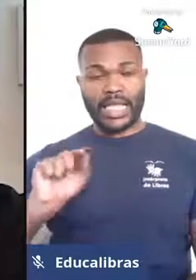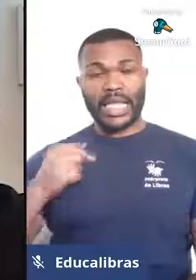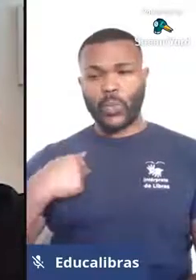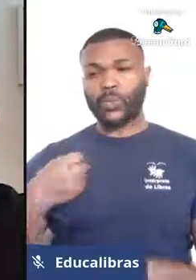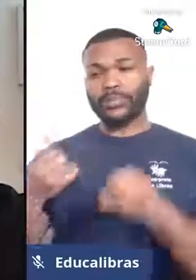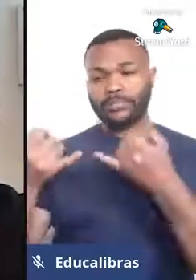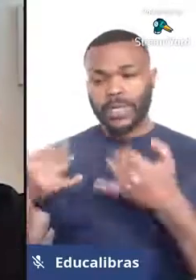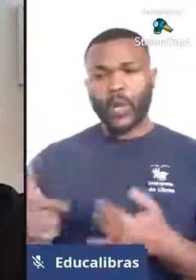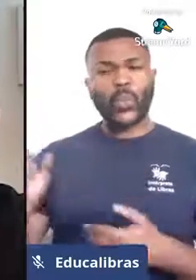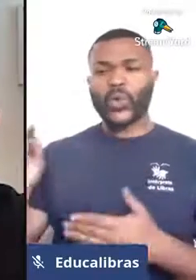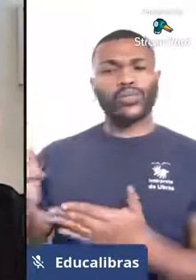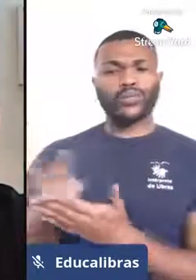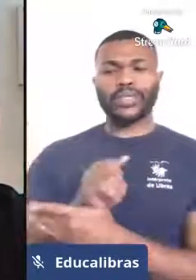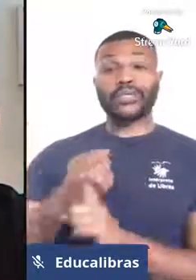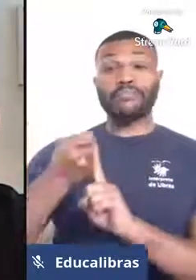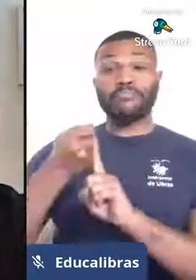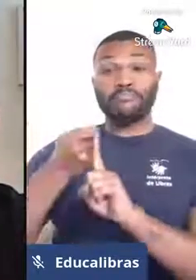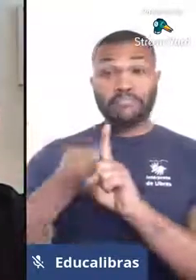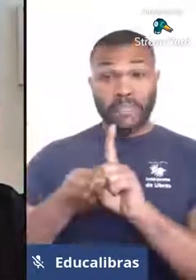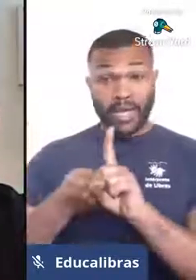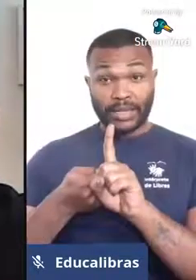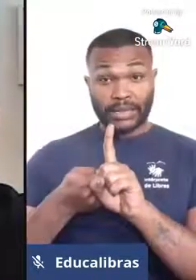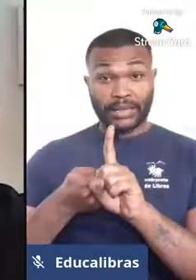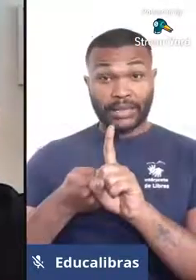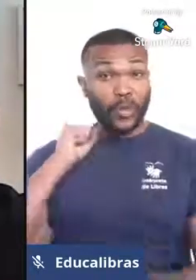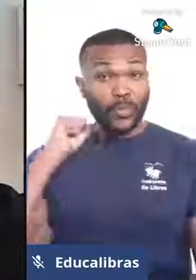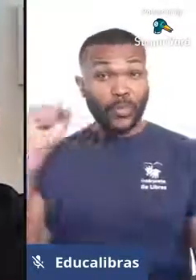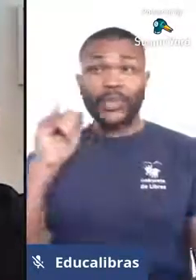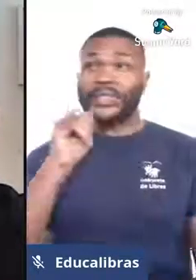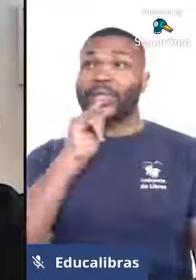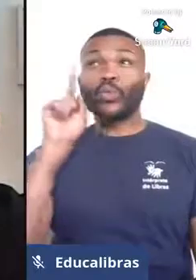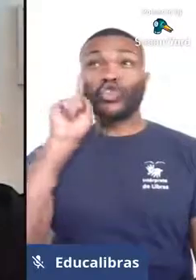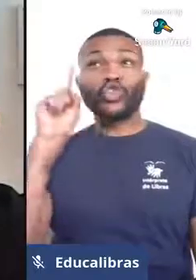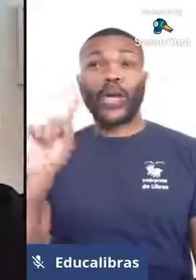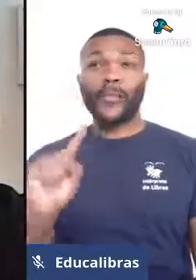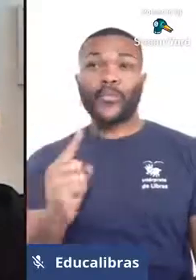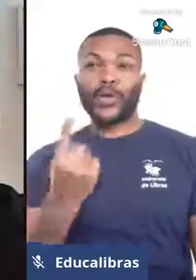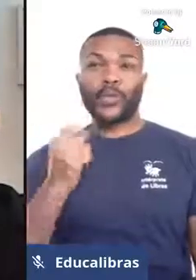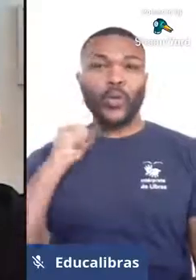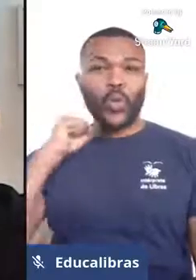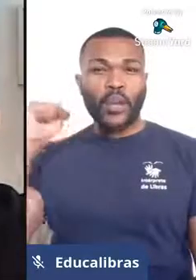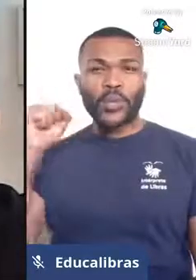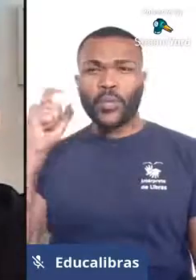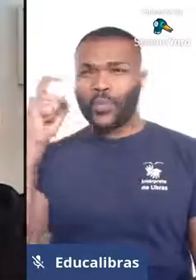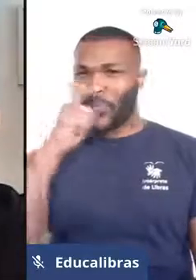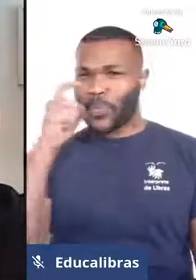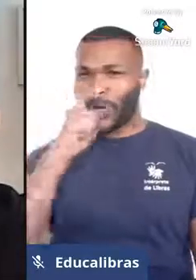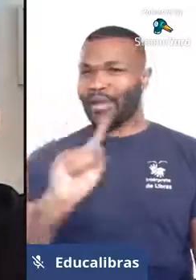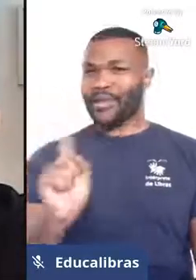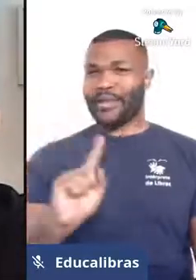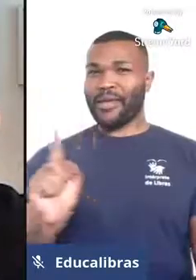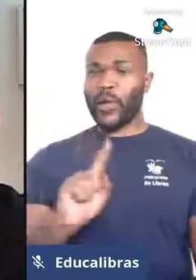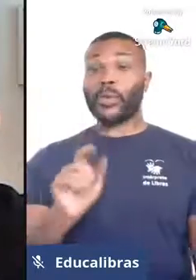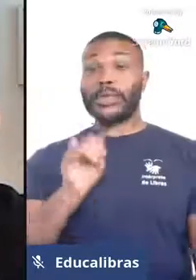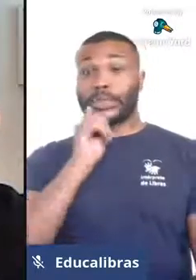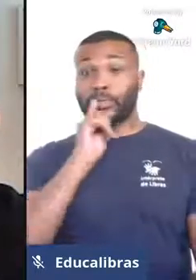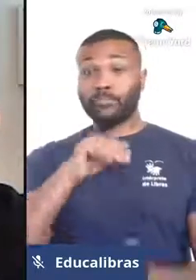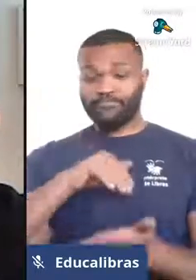abril, 1º de abril, e não é uma piada, pelo contrário, a Secretaria da Pessoa com